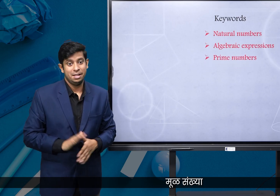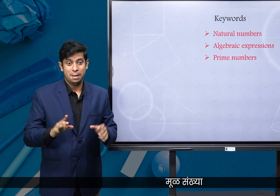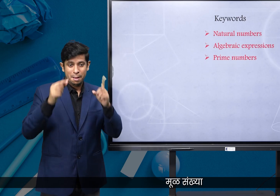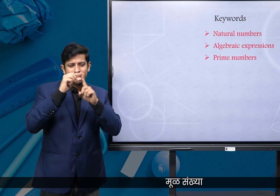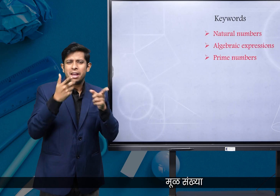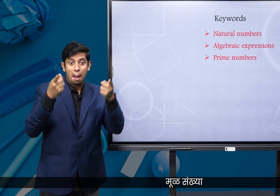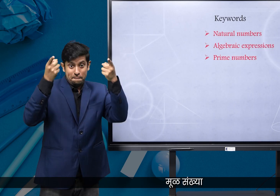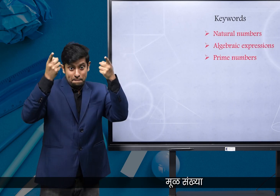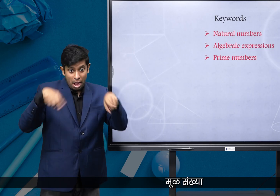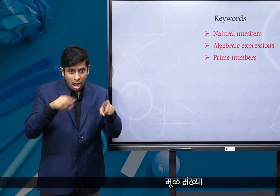मूळ संख्या,